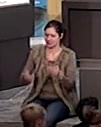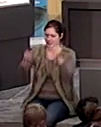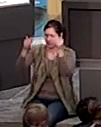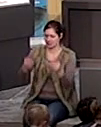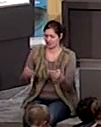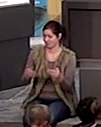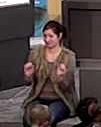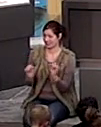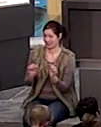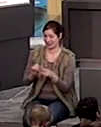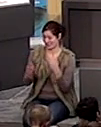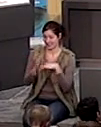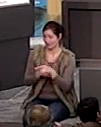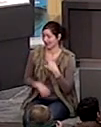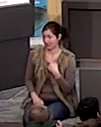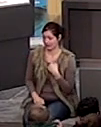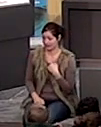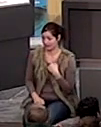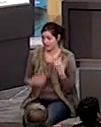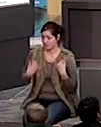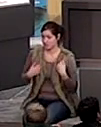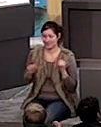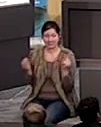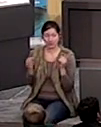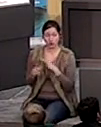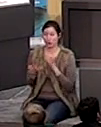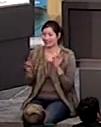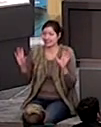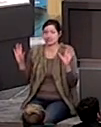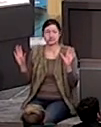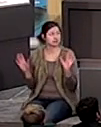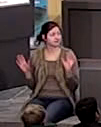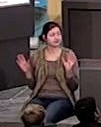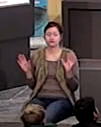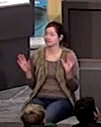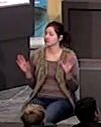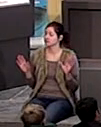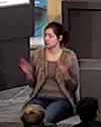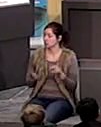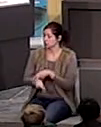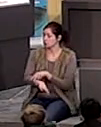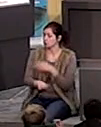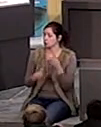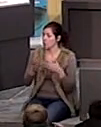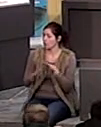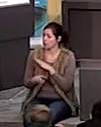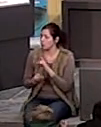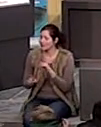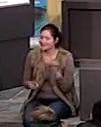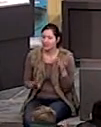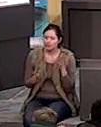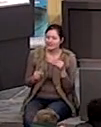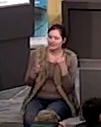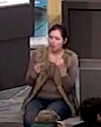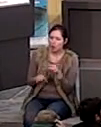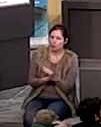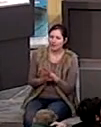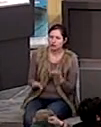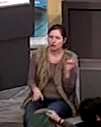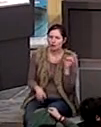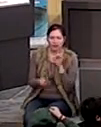werk door die elektriciteit. Dus ook de mens kan dan niks meer, hè, zonder elektriciteit. Dus de robot ook niet. Wat ik eigenlijk, en dat, misschien is dat wel een leuk ding om mee te